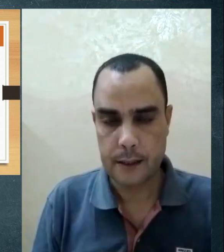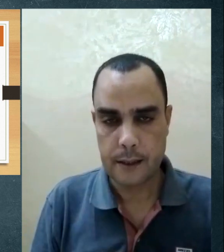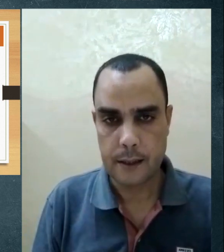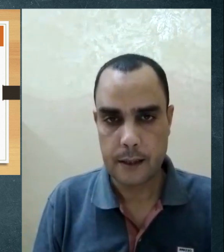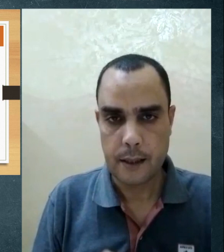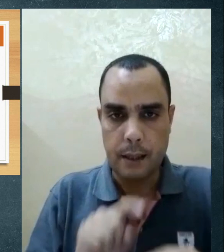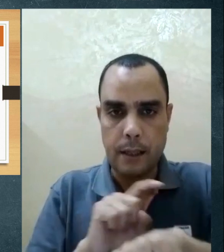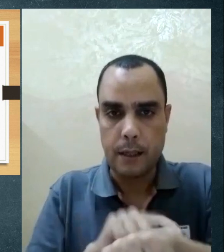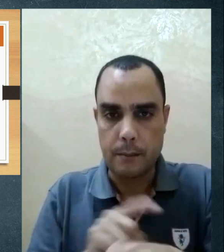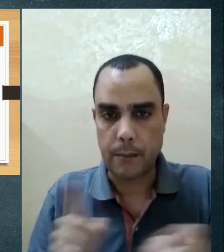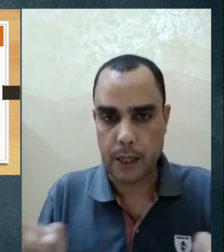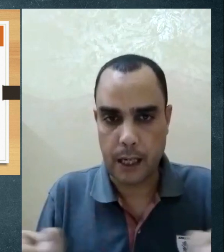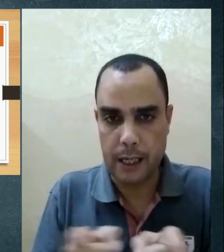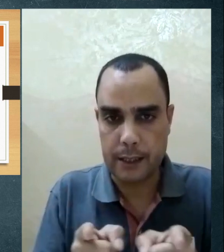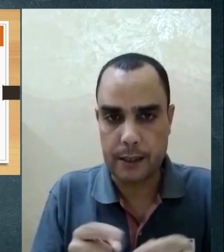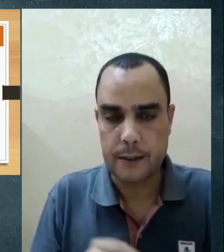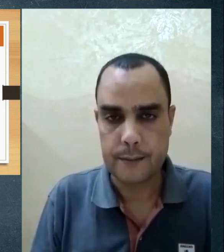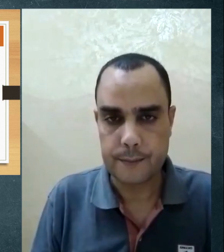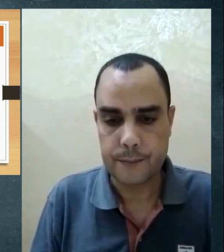لمرحلة